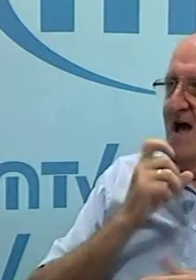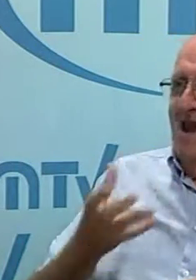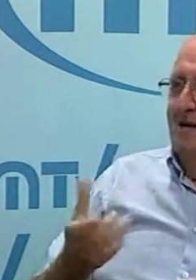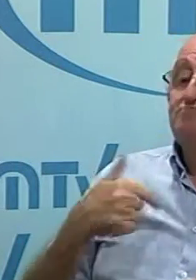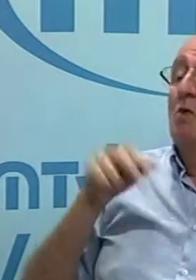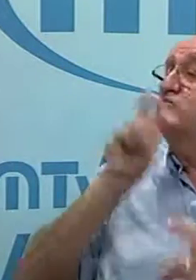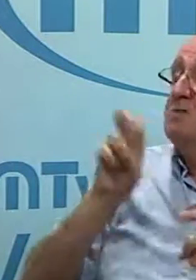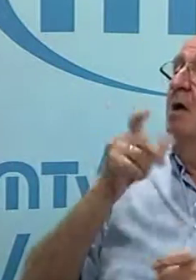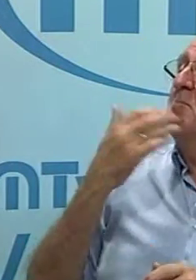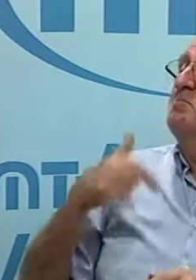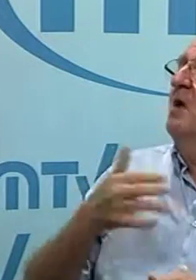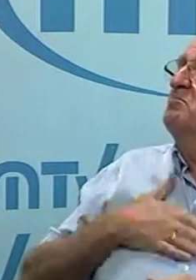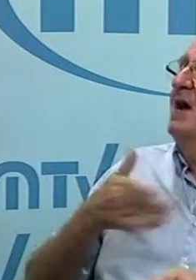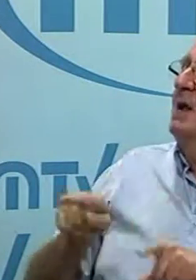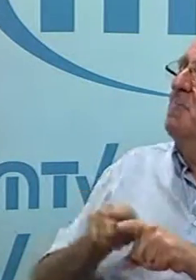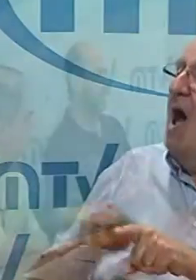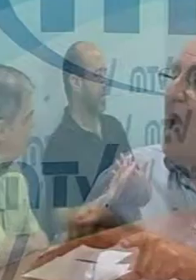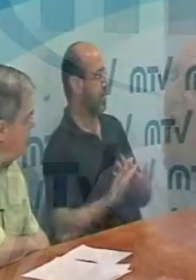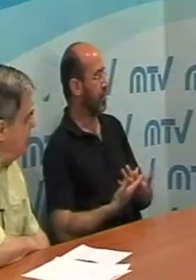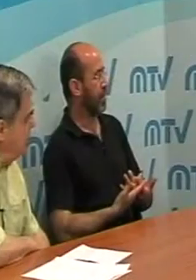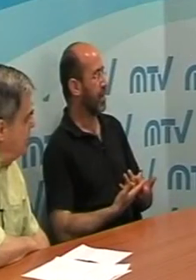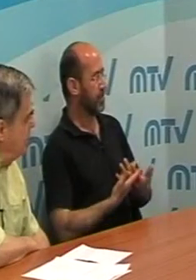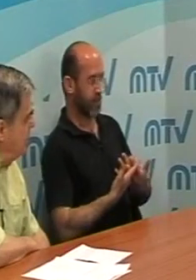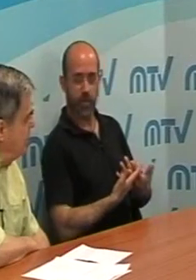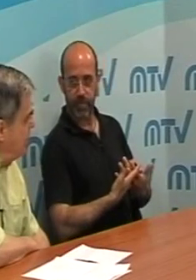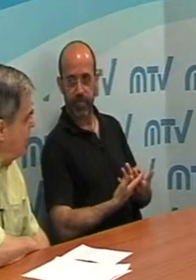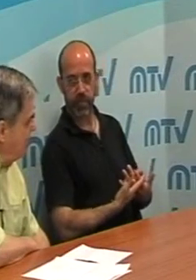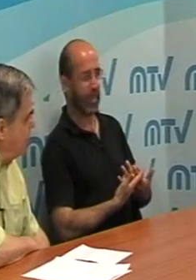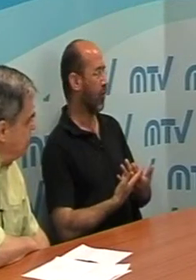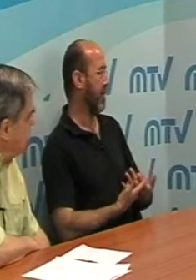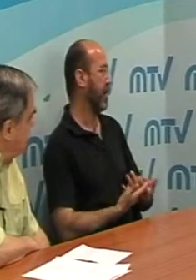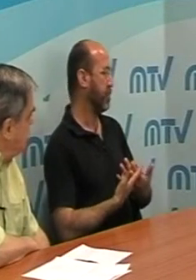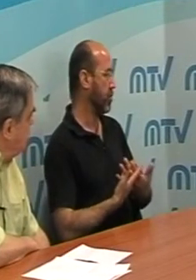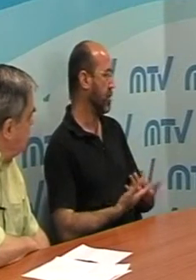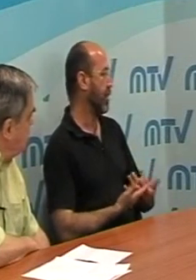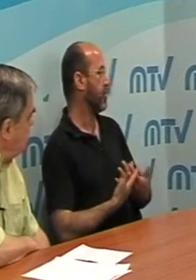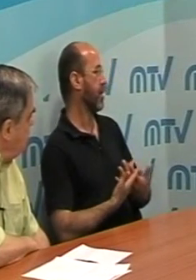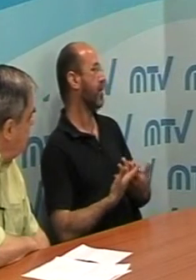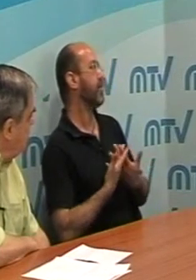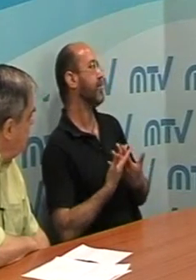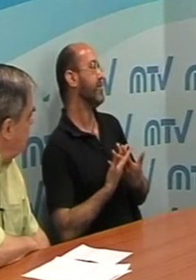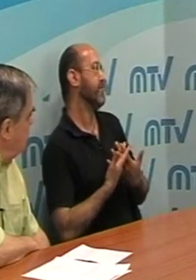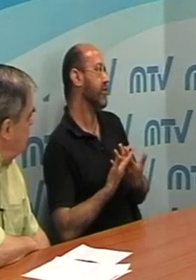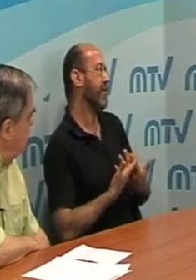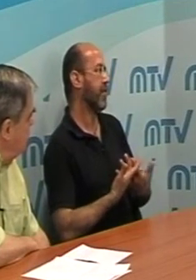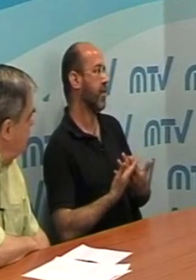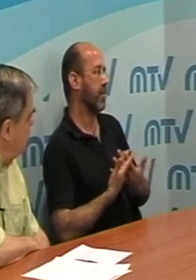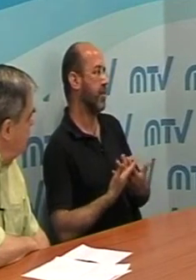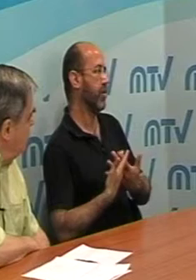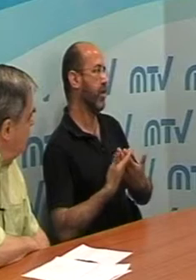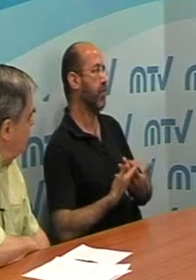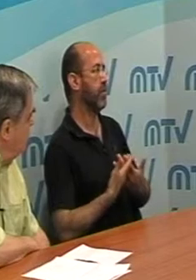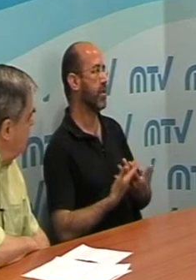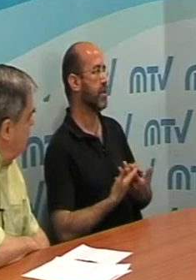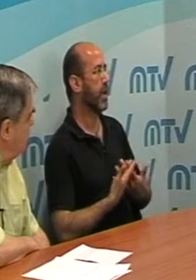de qué te ha dicho el médico, si realmente lo estás haciendo bien, si lo estás haciendo mal, ¿no? Eso sería una de las dificultades. Por ejemplo, muchas veces digo,